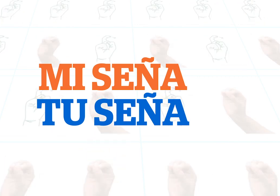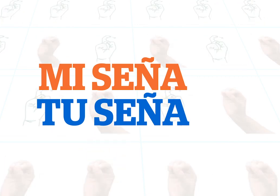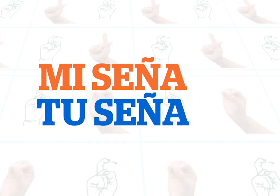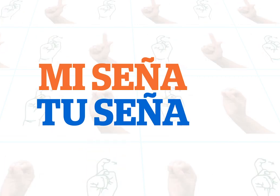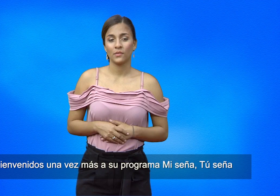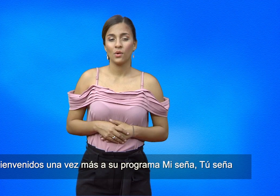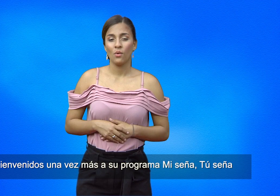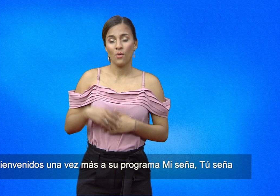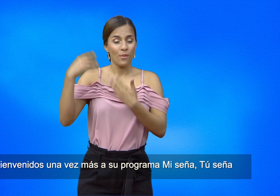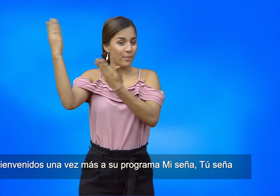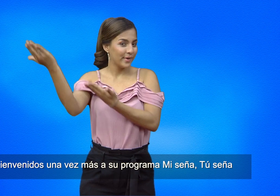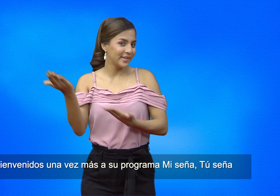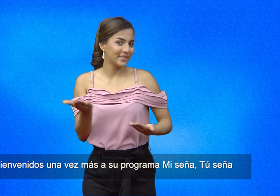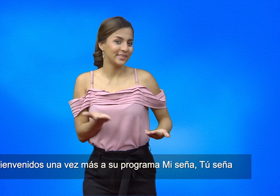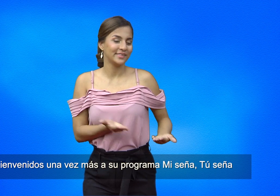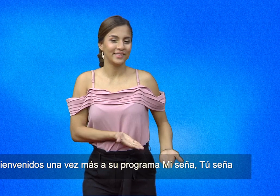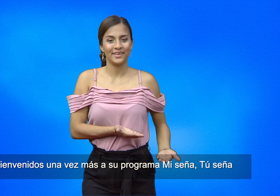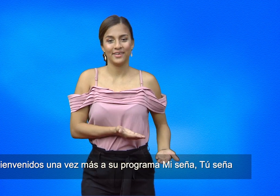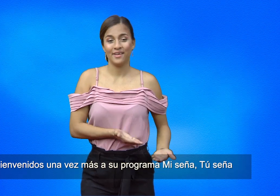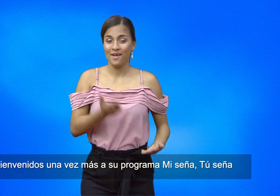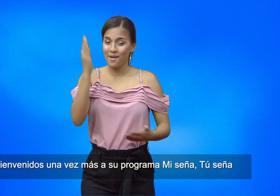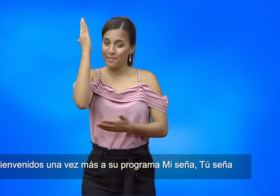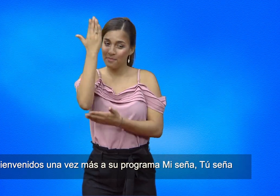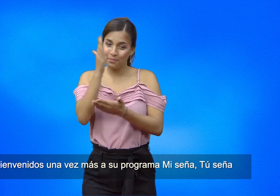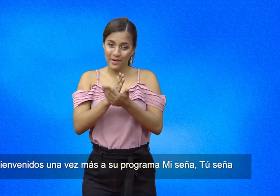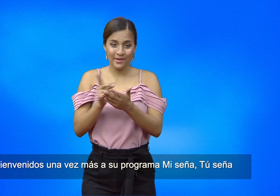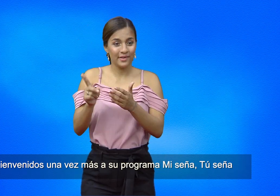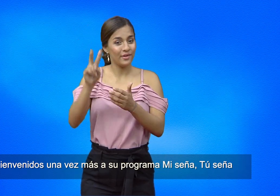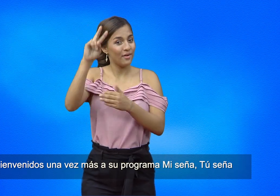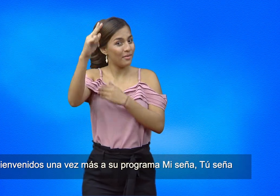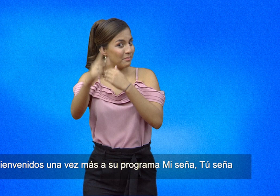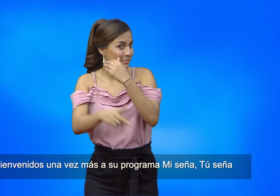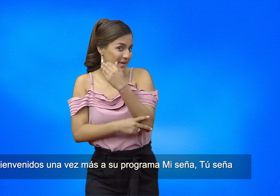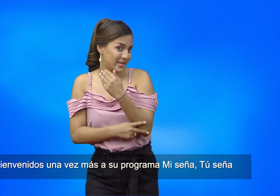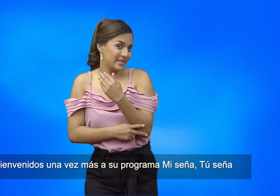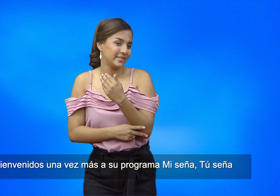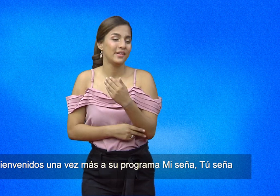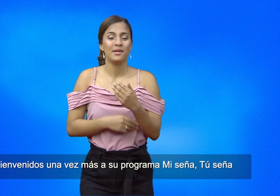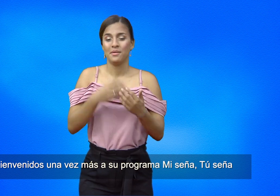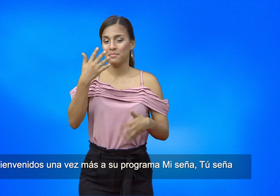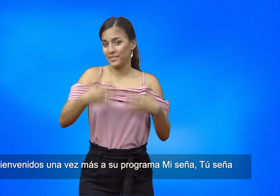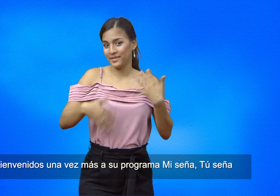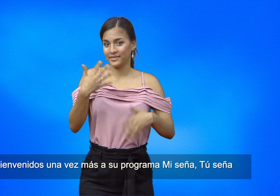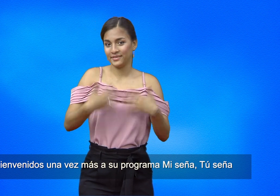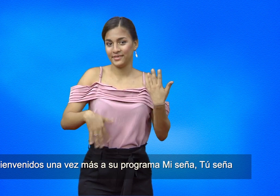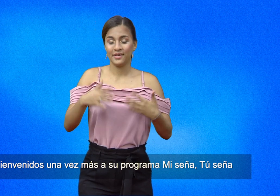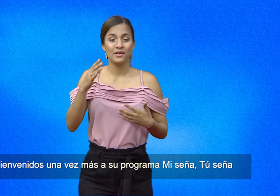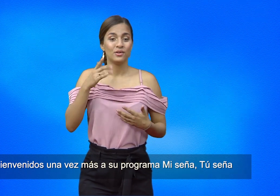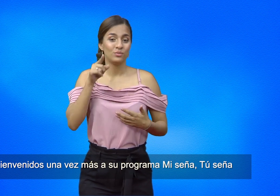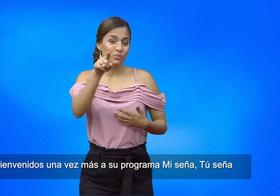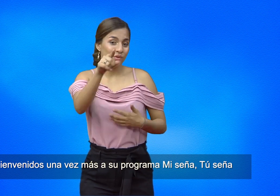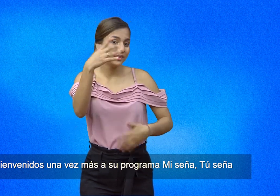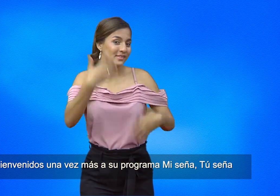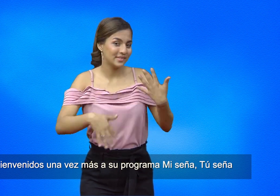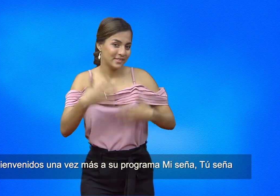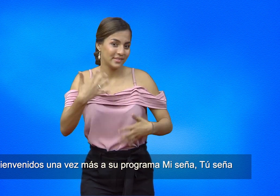sean bienvenidos una vez más a su programa diseña tu señal